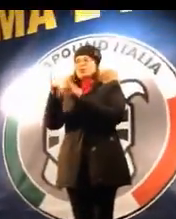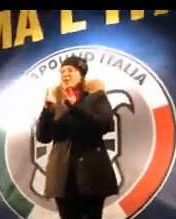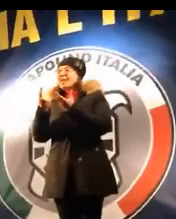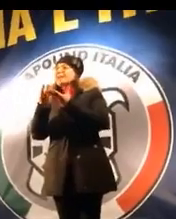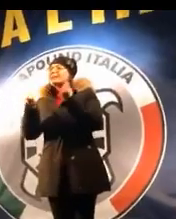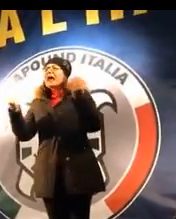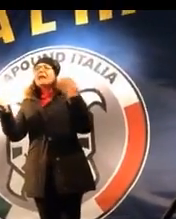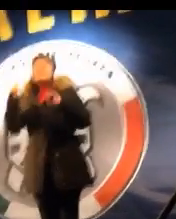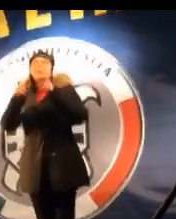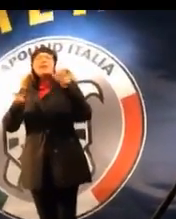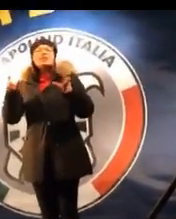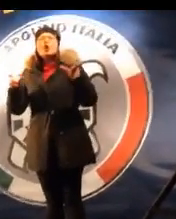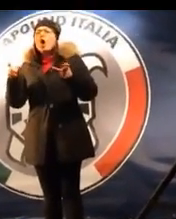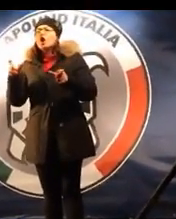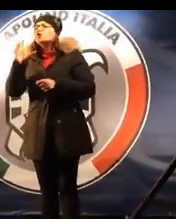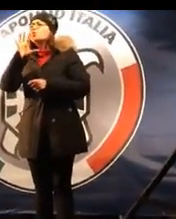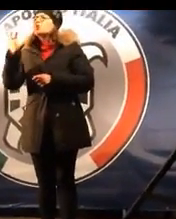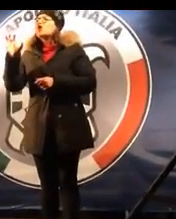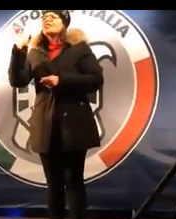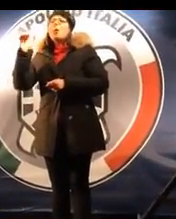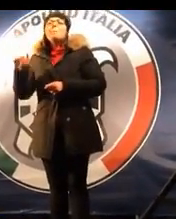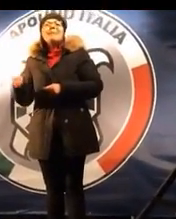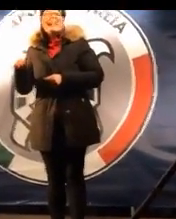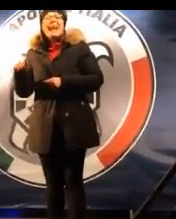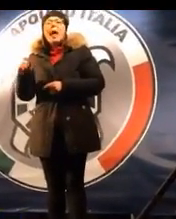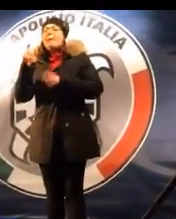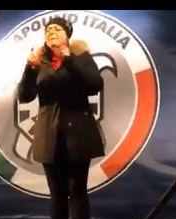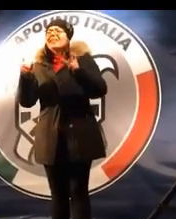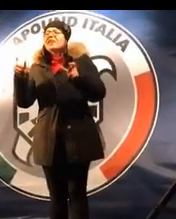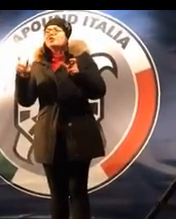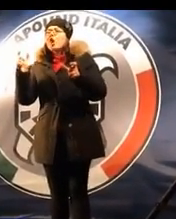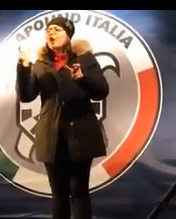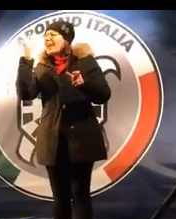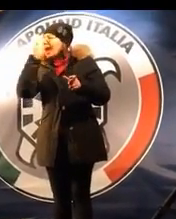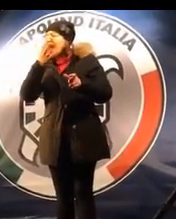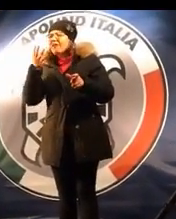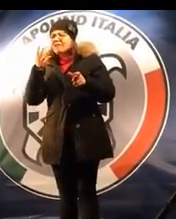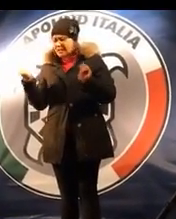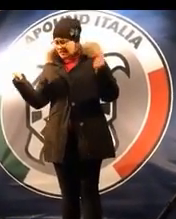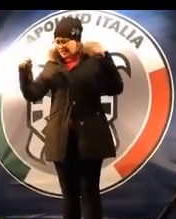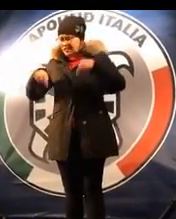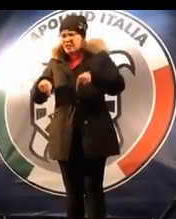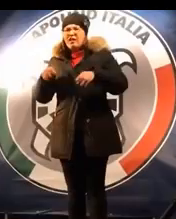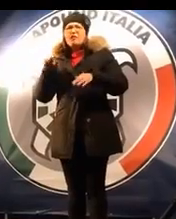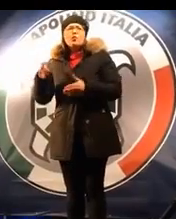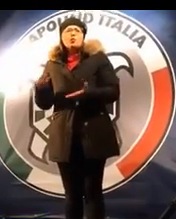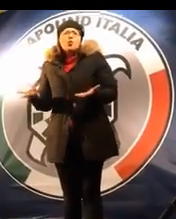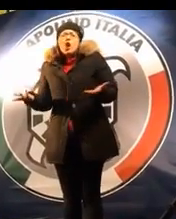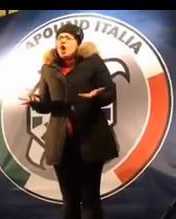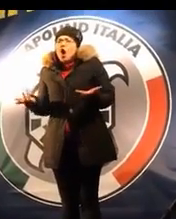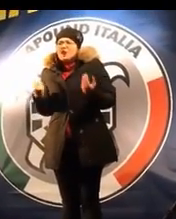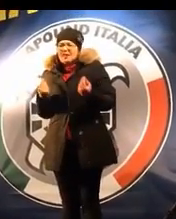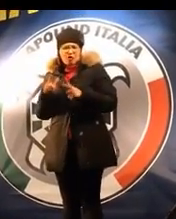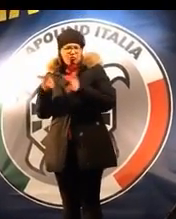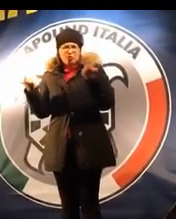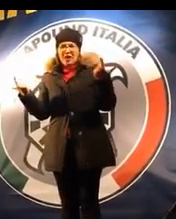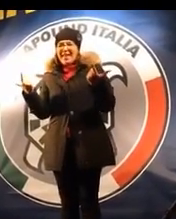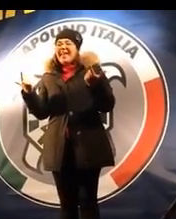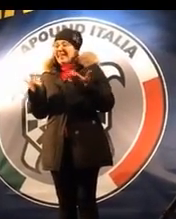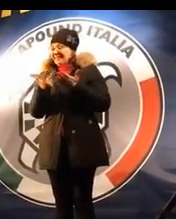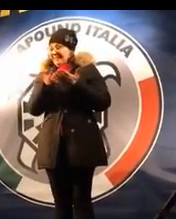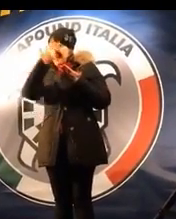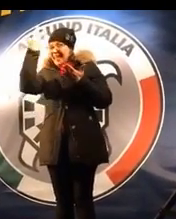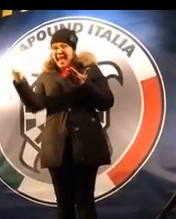qui trovino un futuro, perché per loro qua non c'è nessun futuro, perché loro sono qua parcheggiati per 3 anni finché ci sono